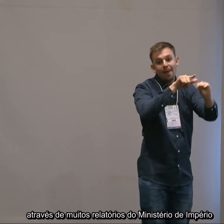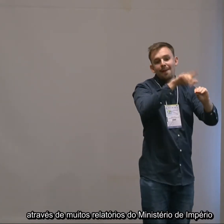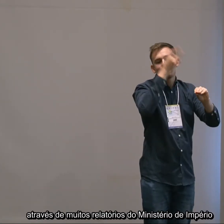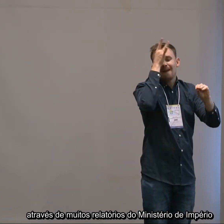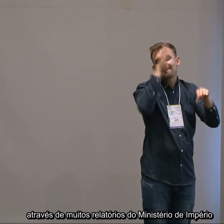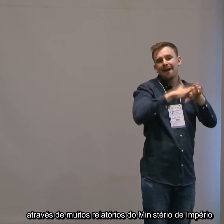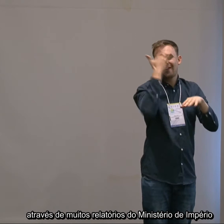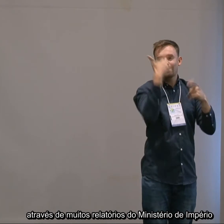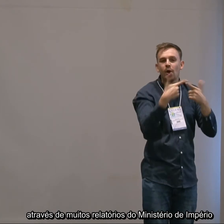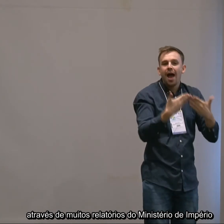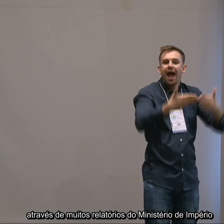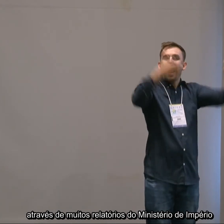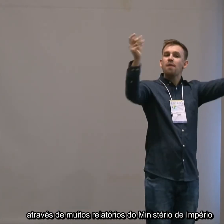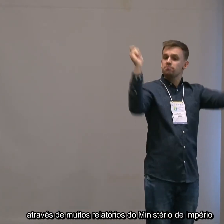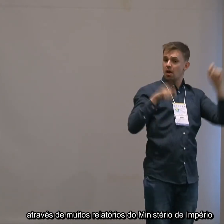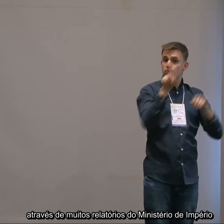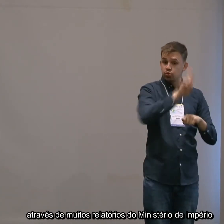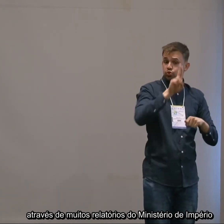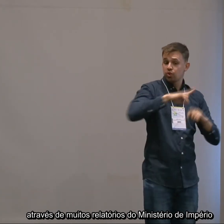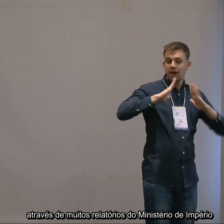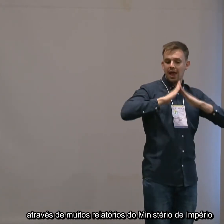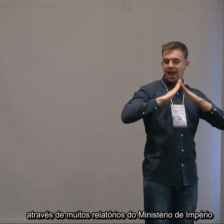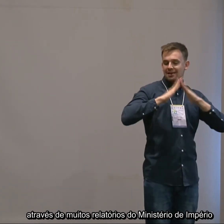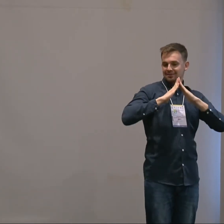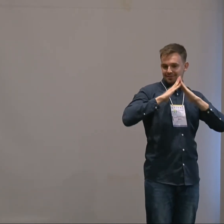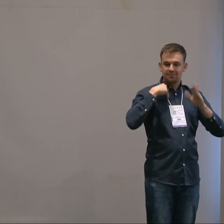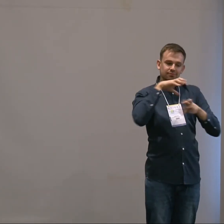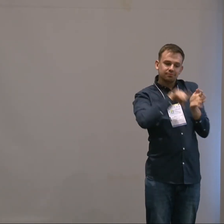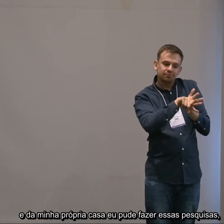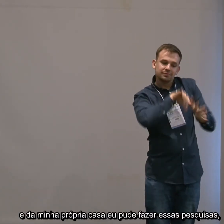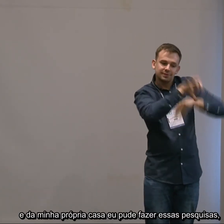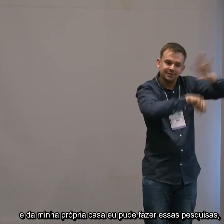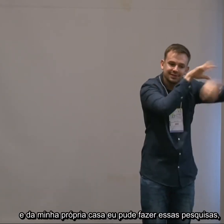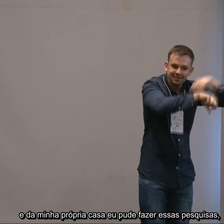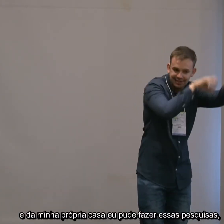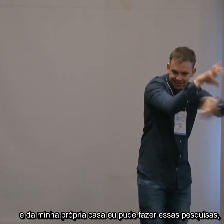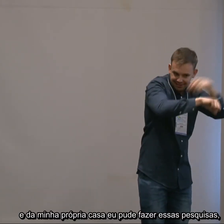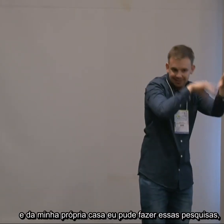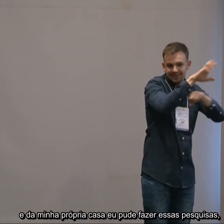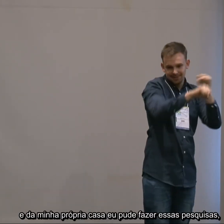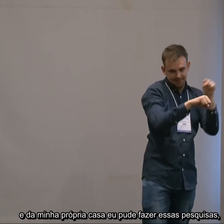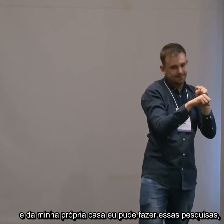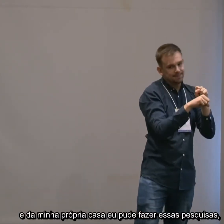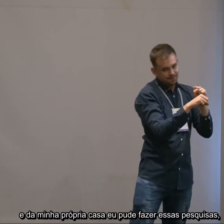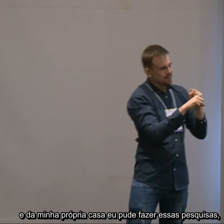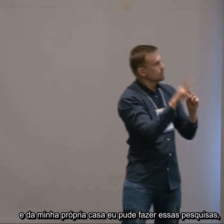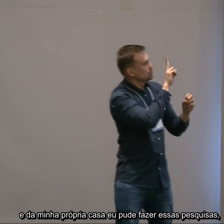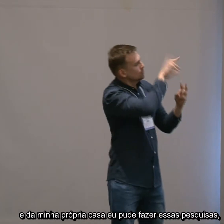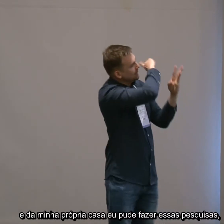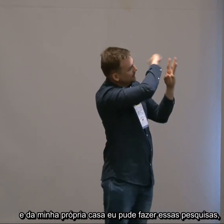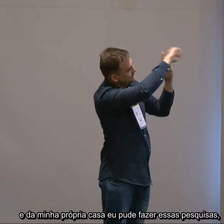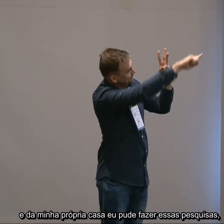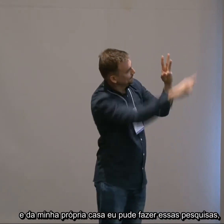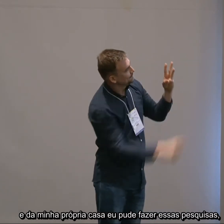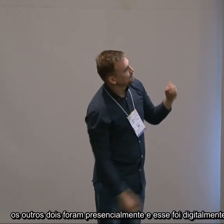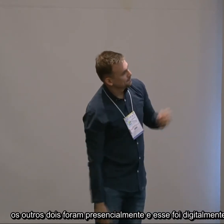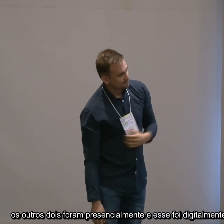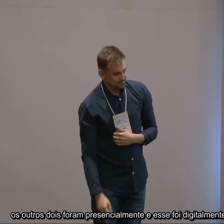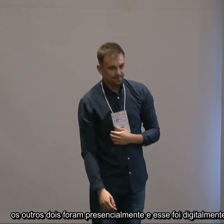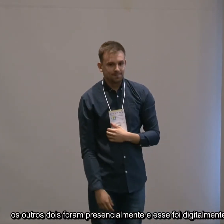de muitos relatórios do ministério de império e da minha própria casa eu pude fazer essas pesquisas os outros dois foram